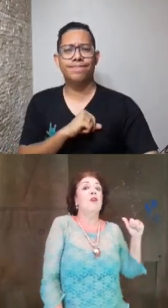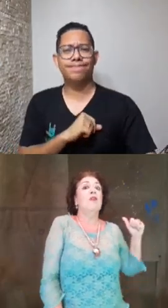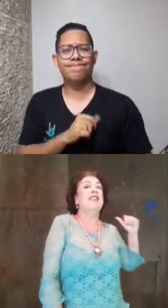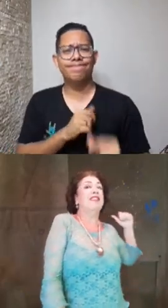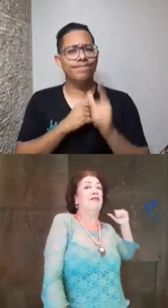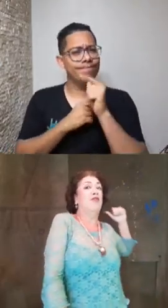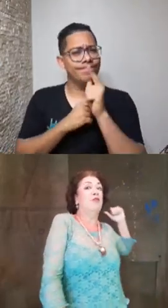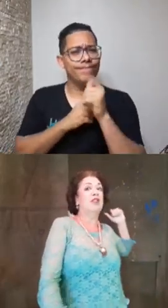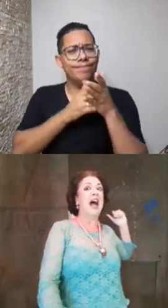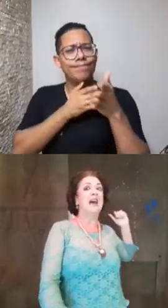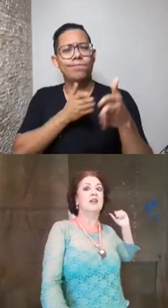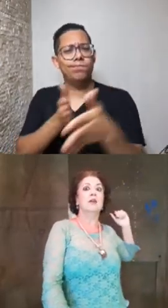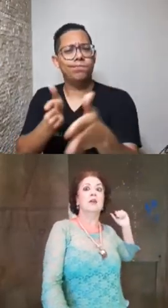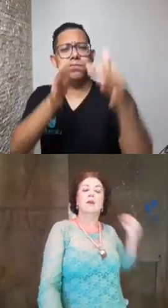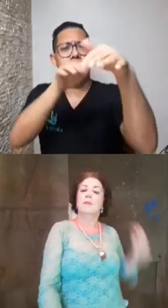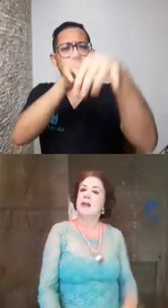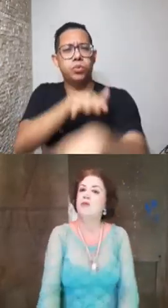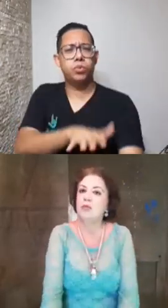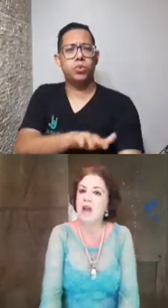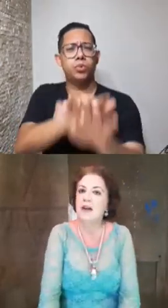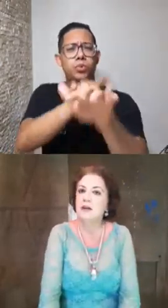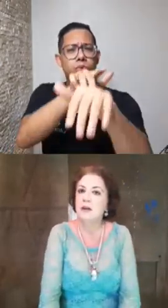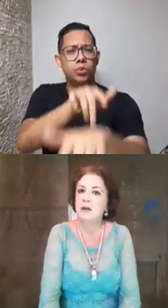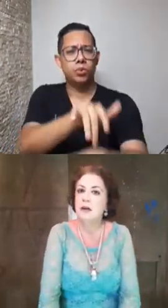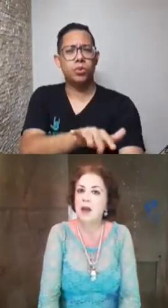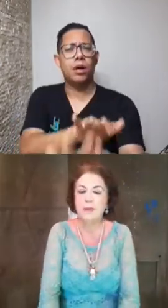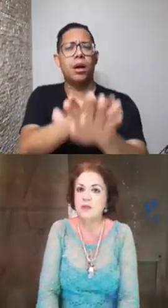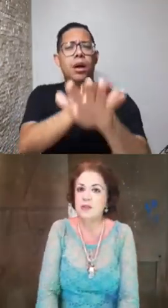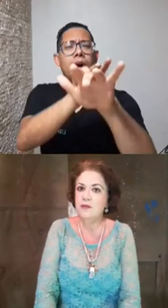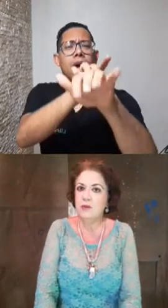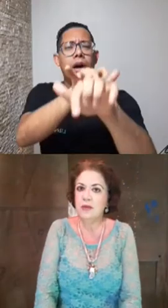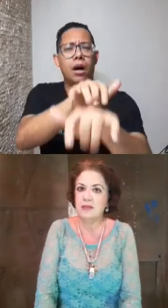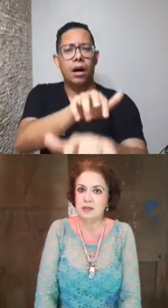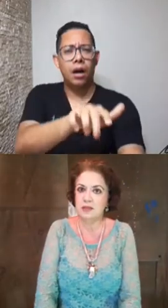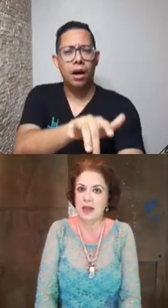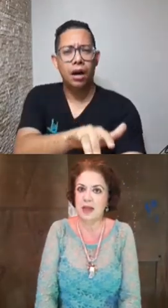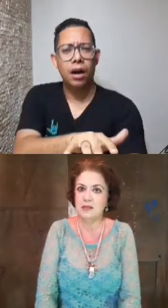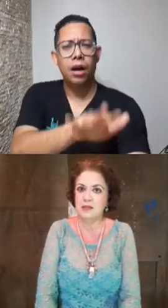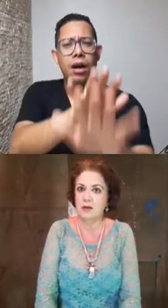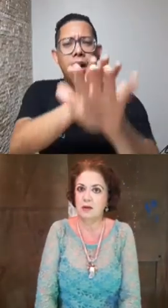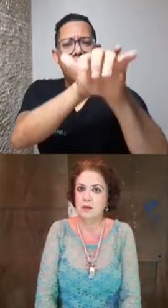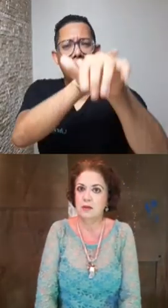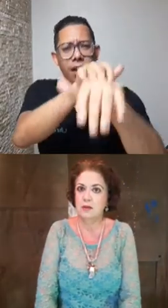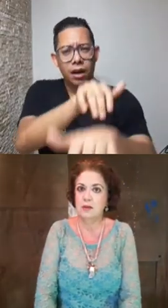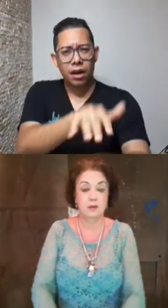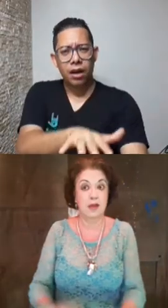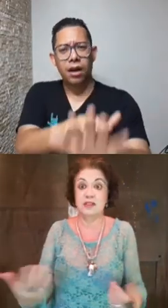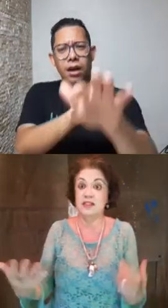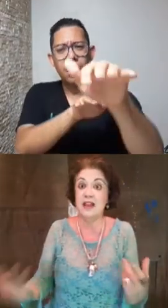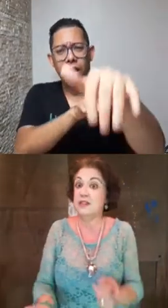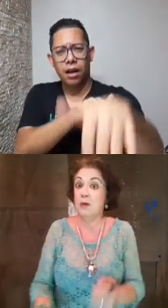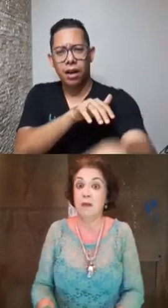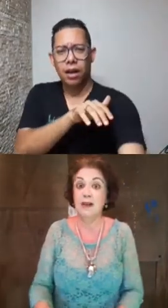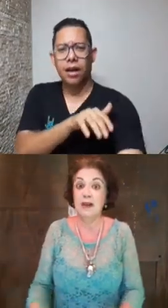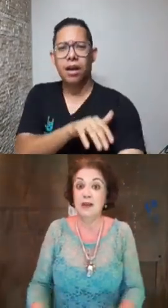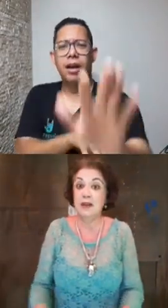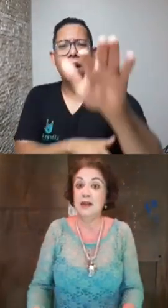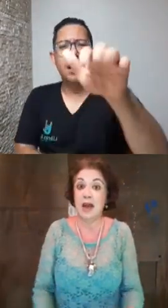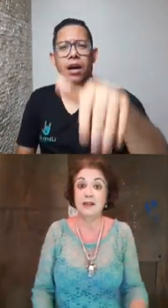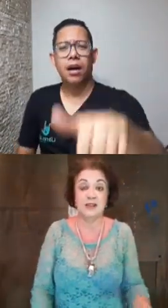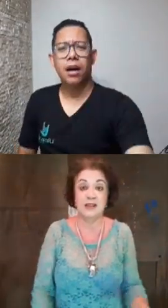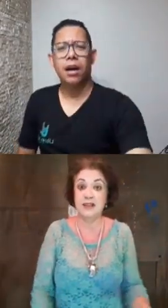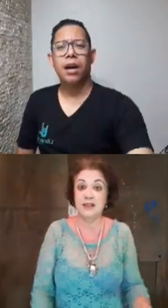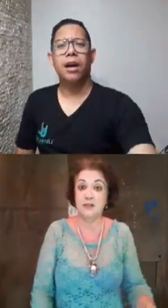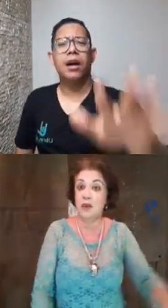quer voltar, mas voltar é impossível na existência. Na existência humana e